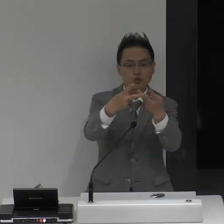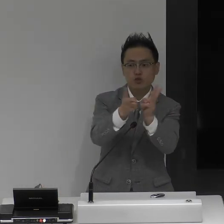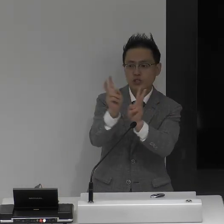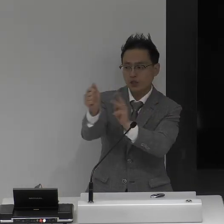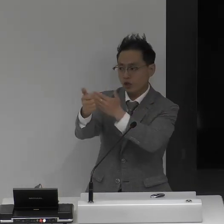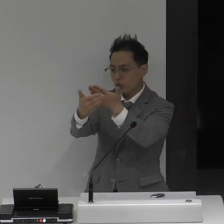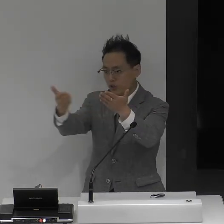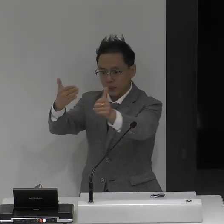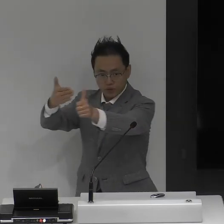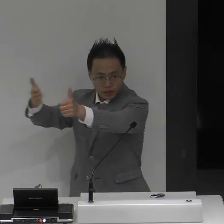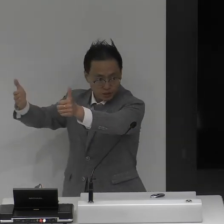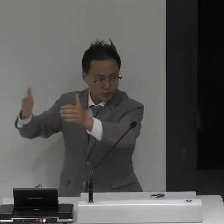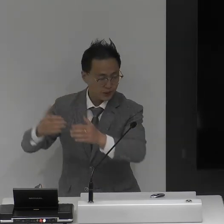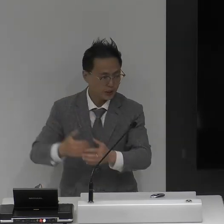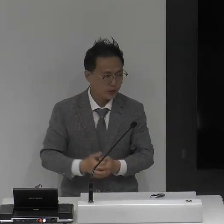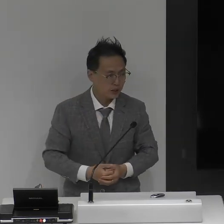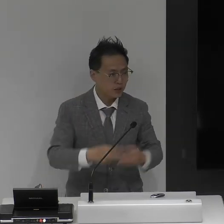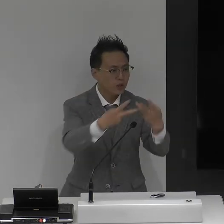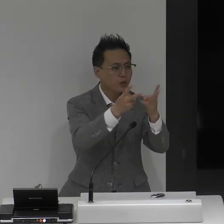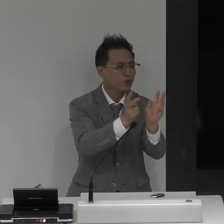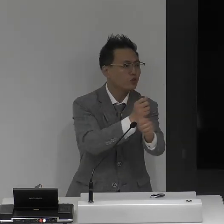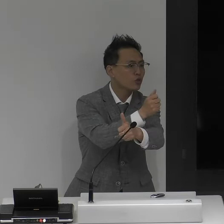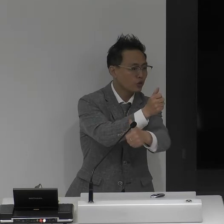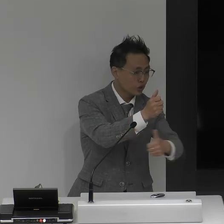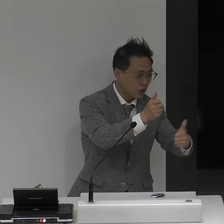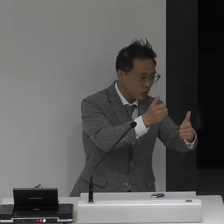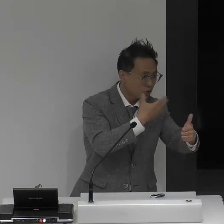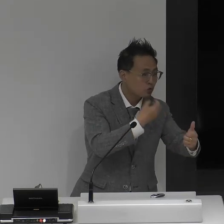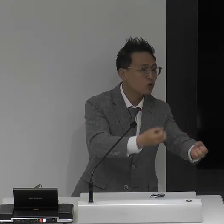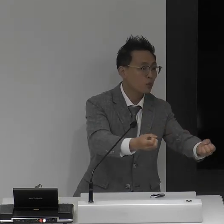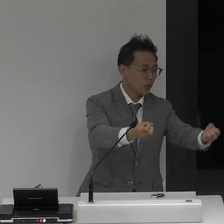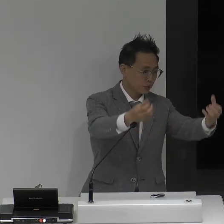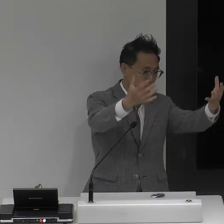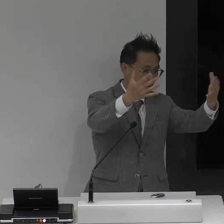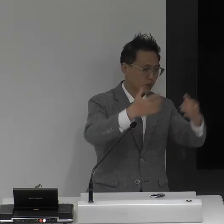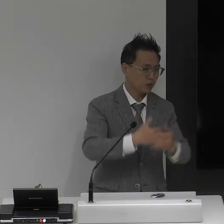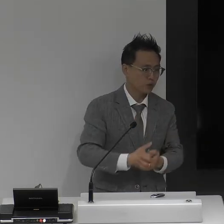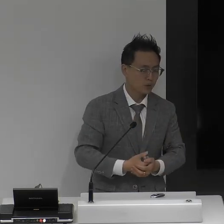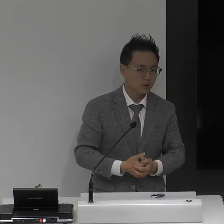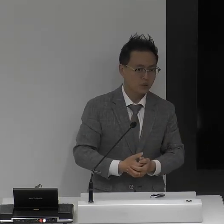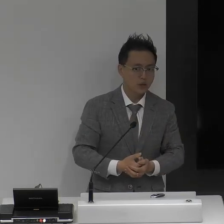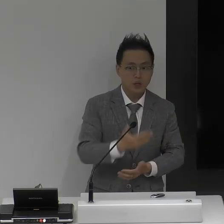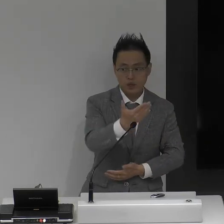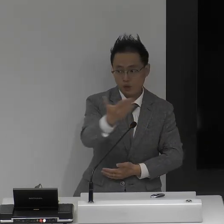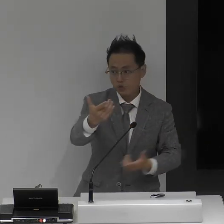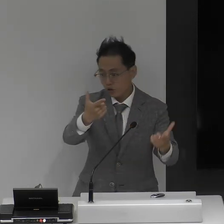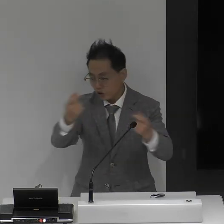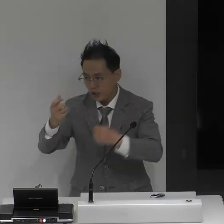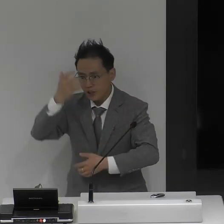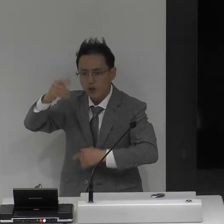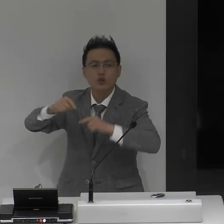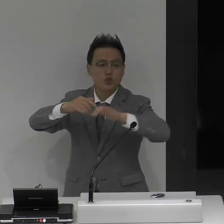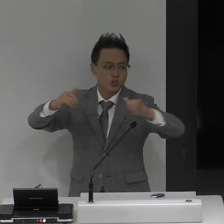순장 여러분들께 부탁드립니다. 순원들을 축복하십시오. 여러분들 역시 영적